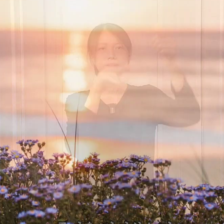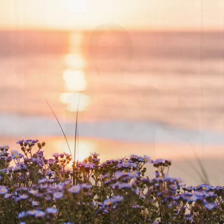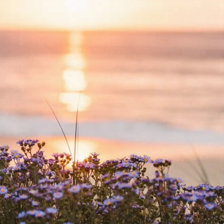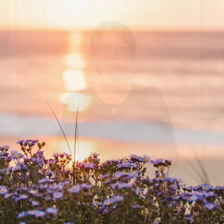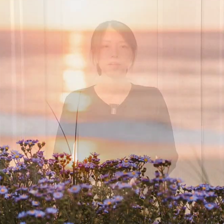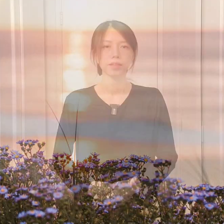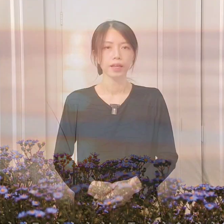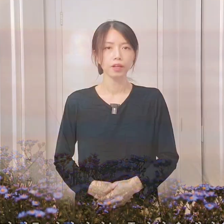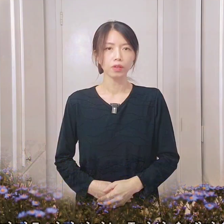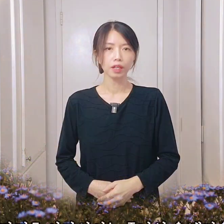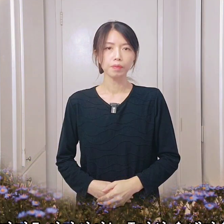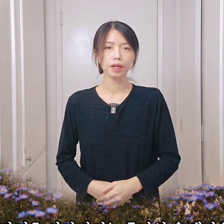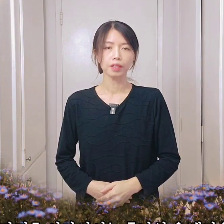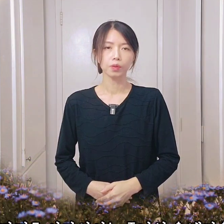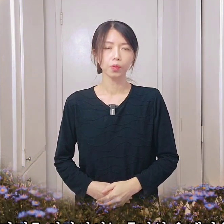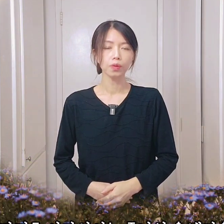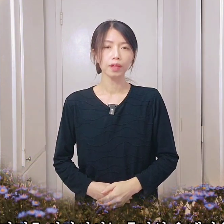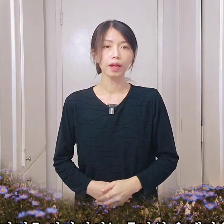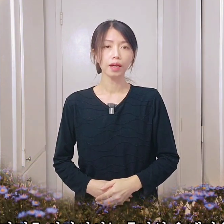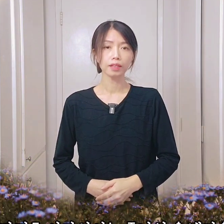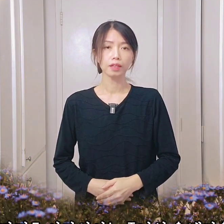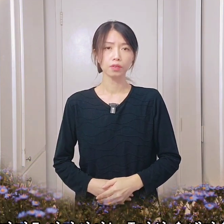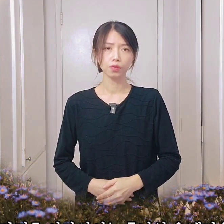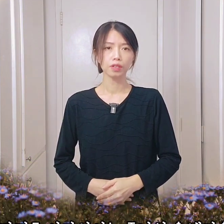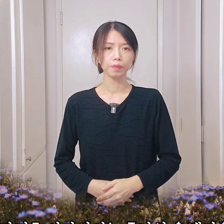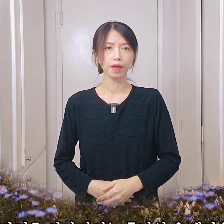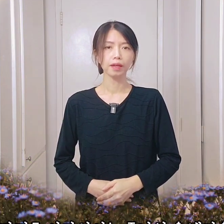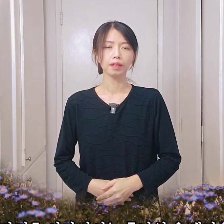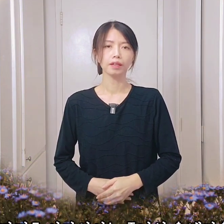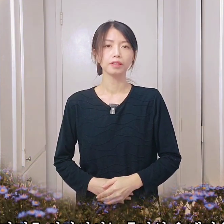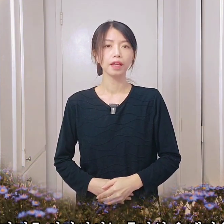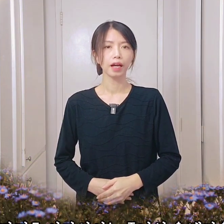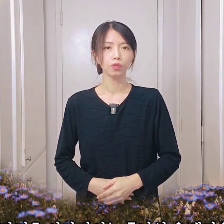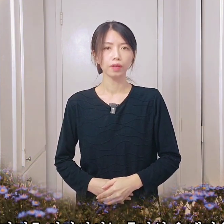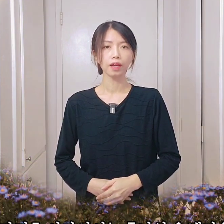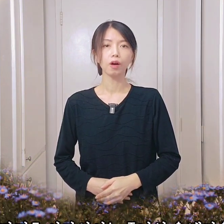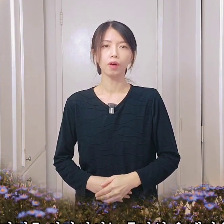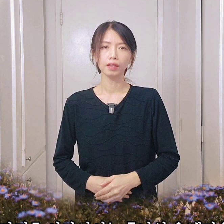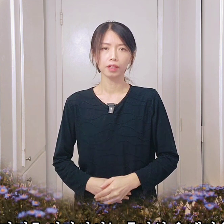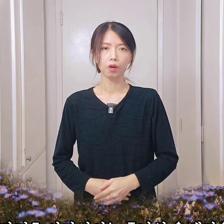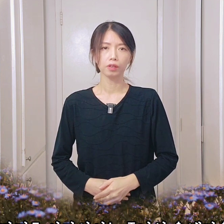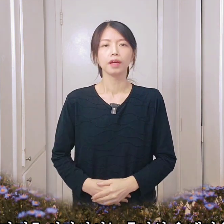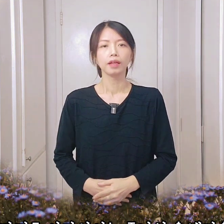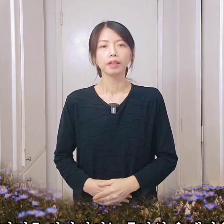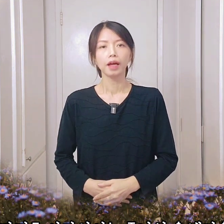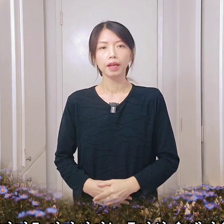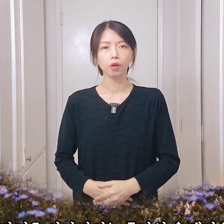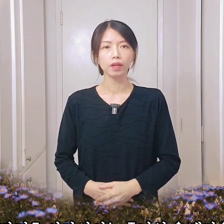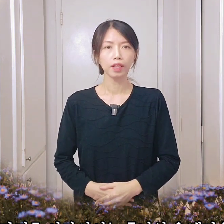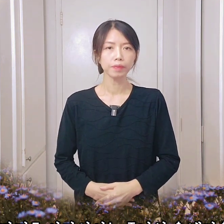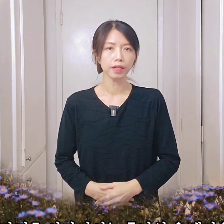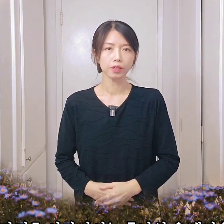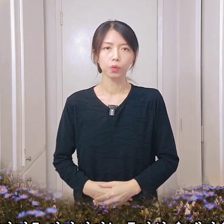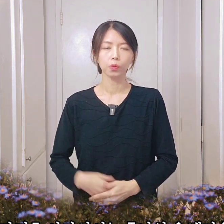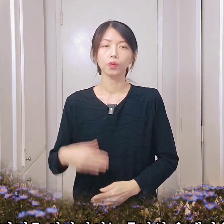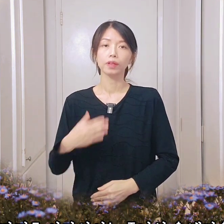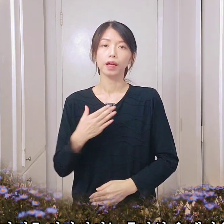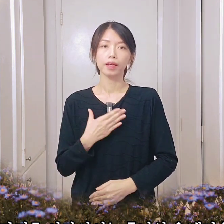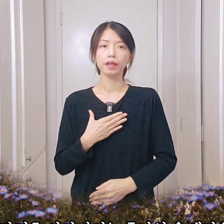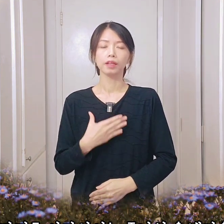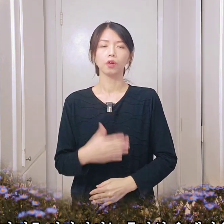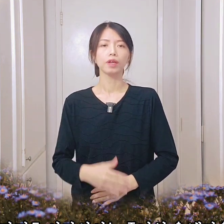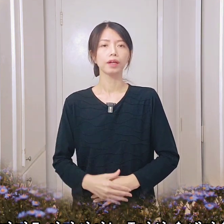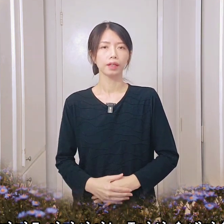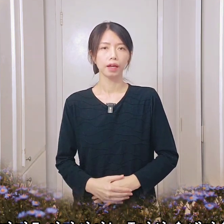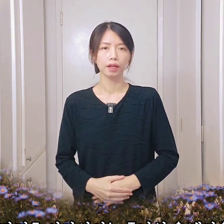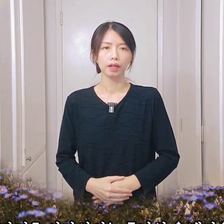됩니다. 나의 연약함까지도 사랑하시는 주님의 은혜 가운데 거하는 것. 나의 연약함까지도